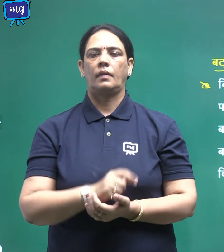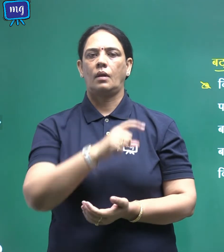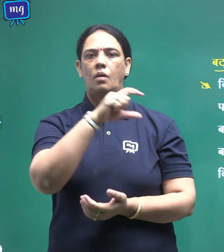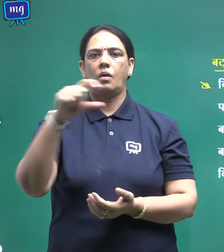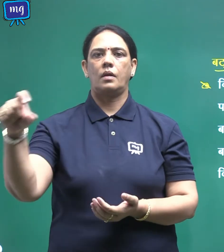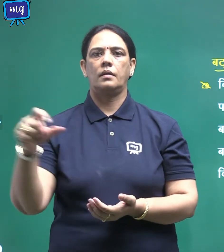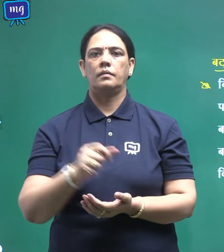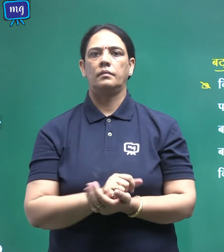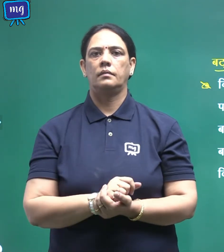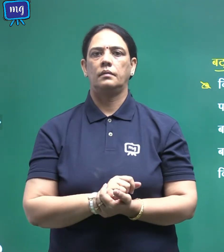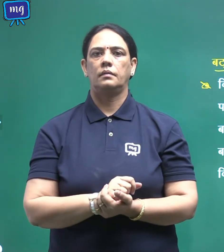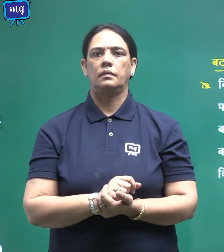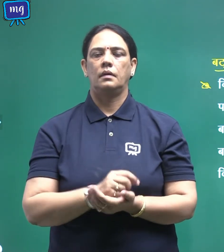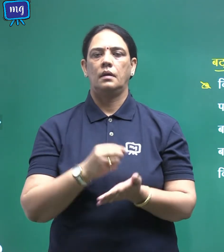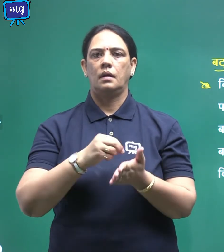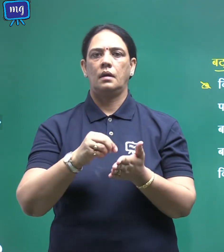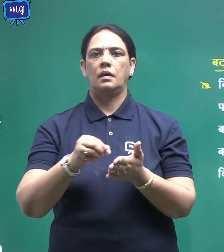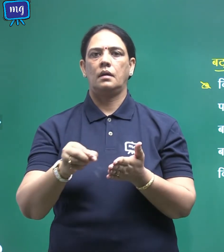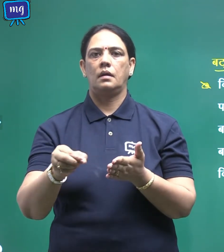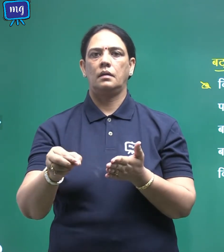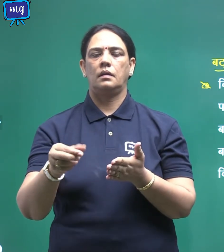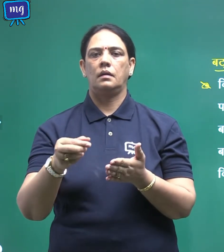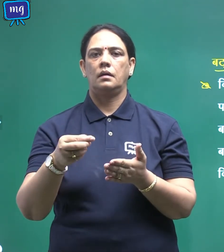और बट्टा प्रतिशत।